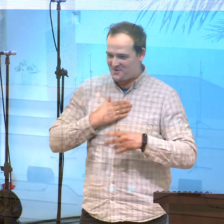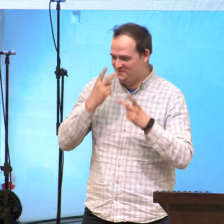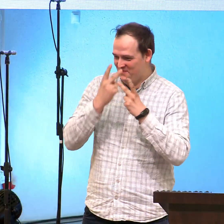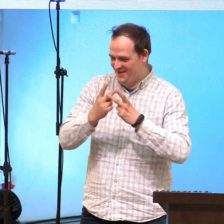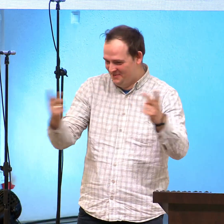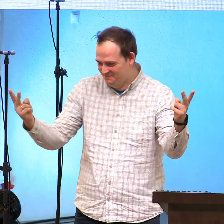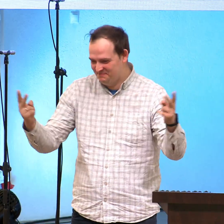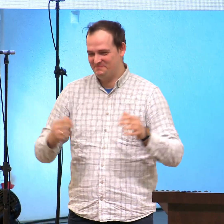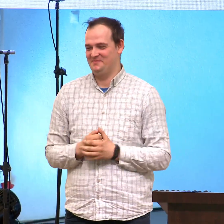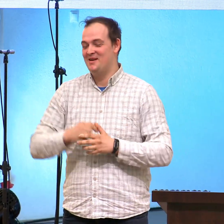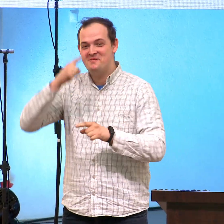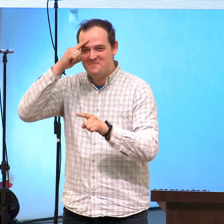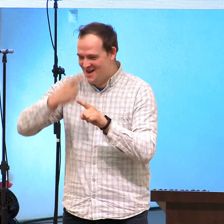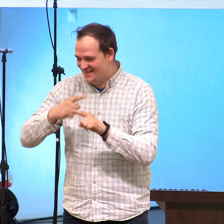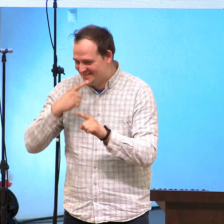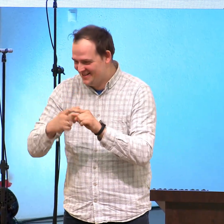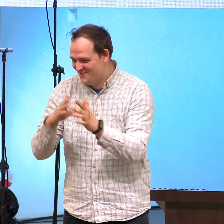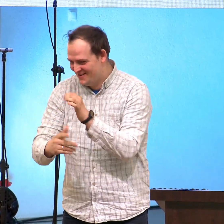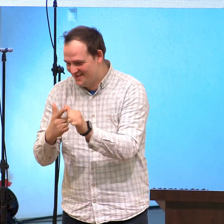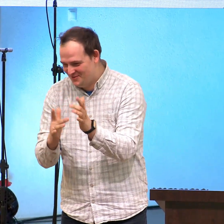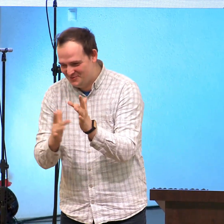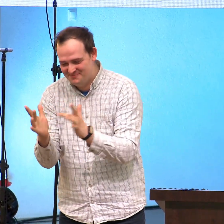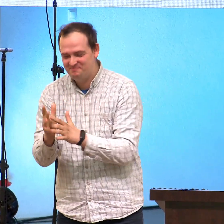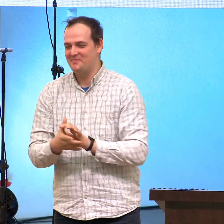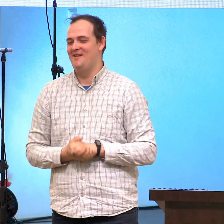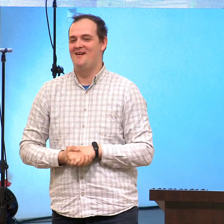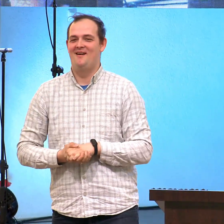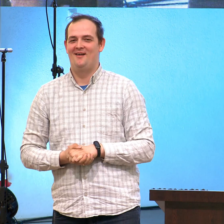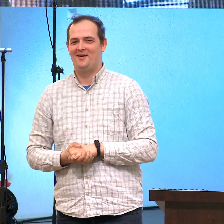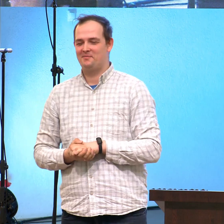Я очень рад видеть вас, братья мои, сестры.